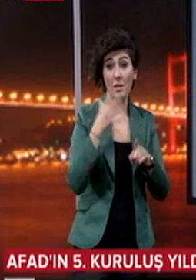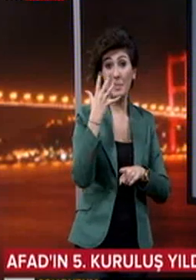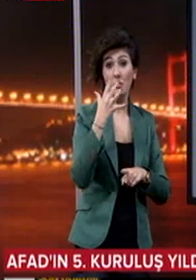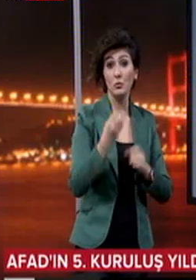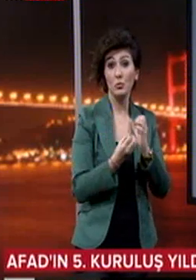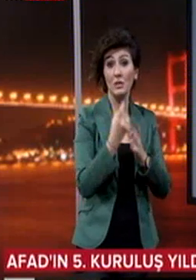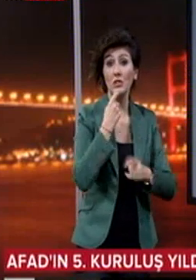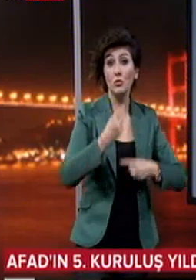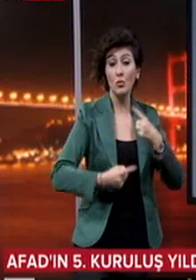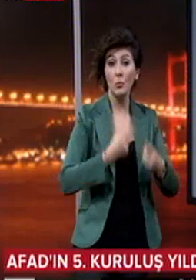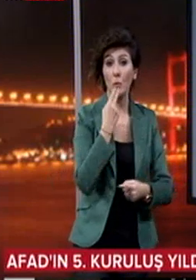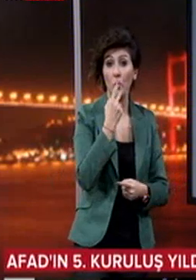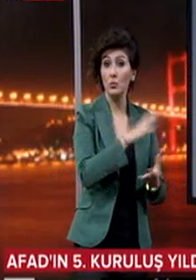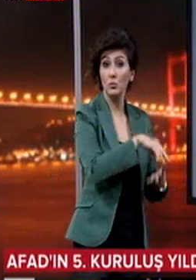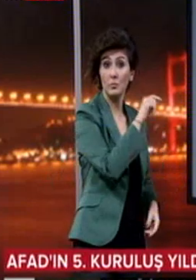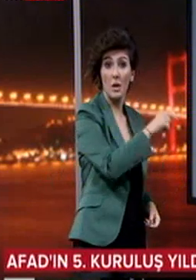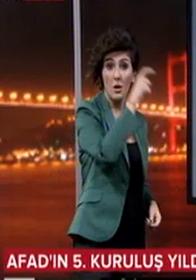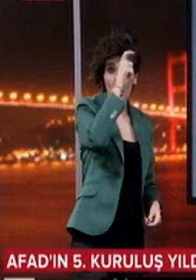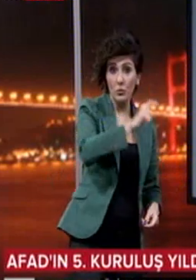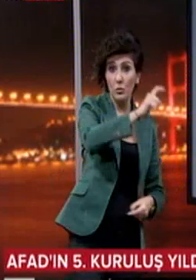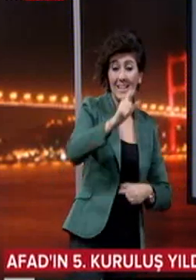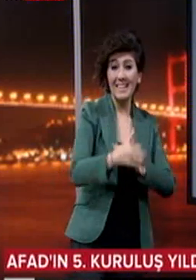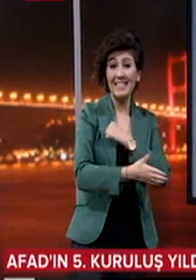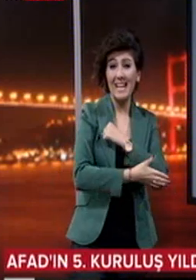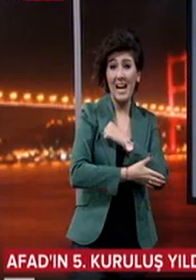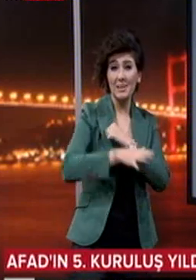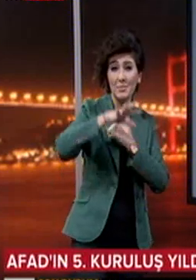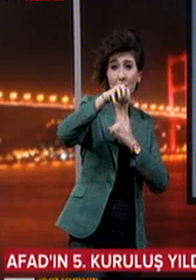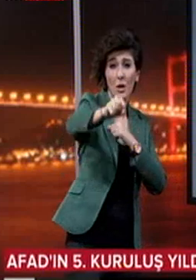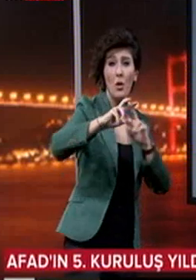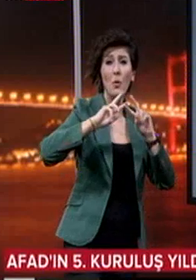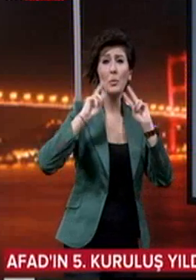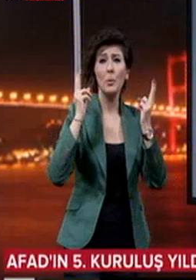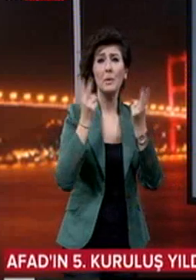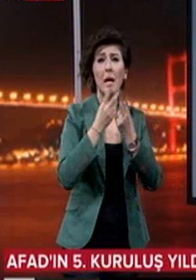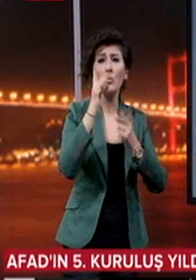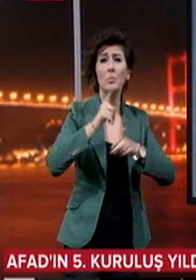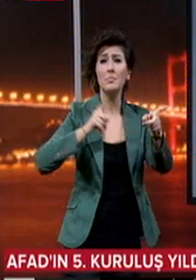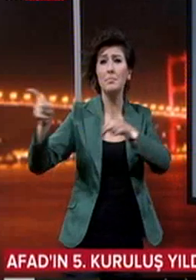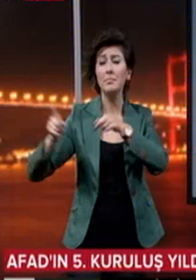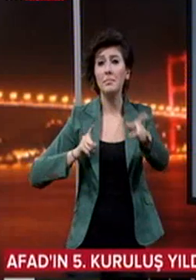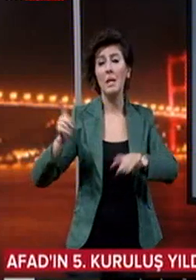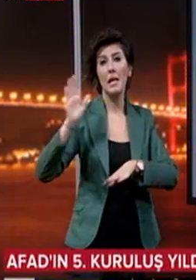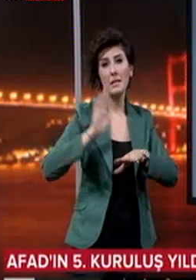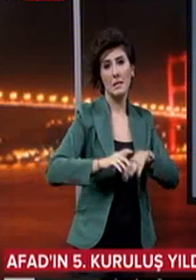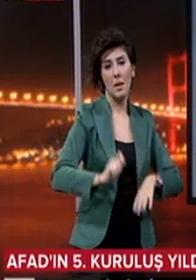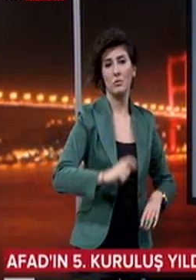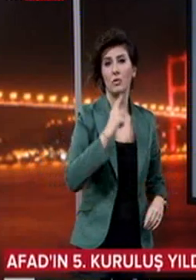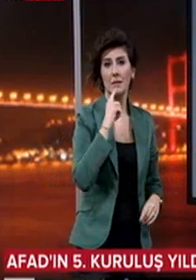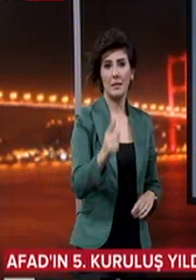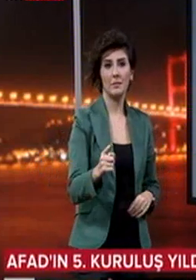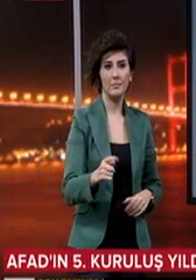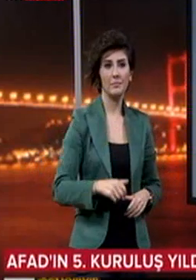kuruluş yıl dönümünde konuşan Davutoğlu, Türkiye'nin yardım elinin dünyanın dört bir tarafına uzanmaya devam edeceğini vurguladı.